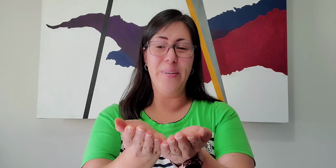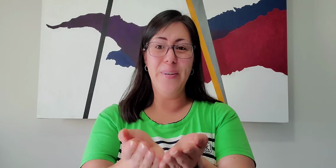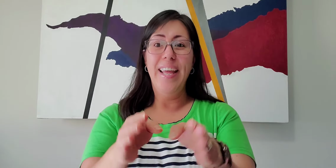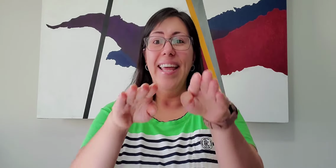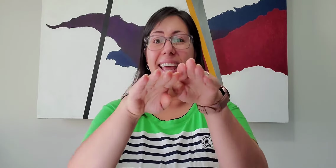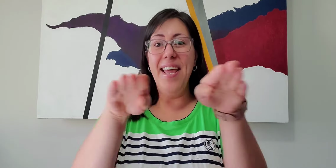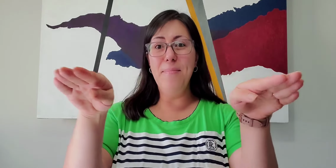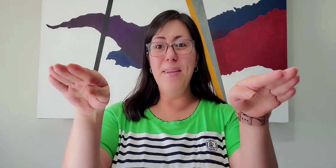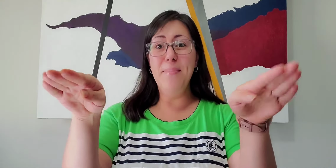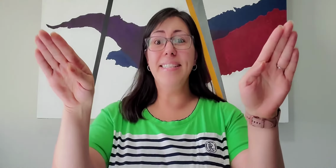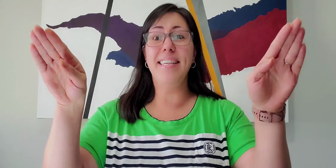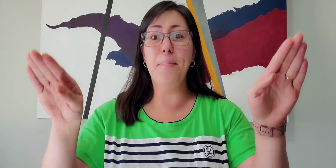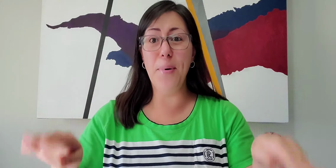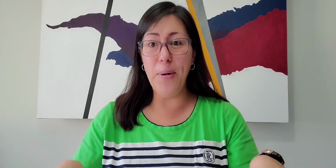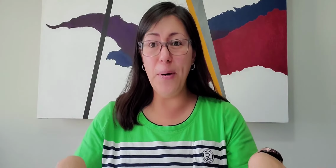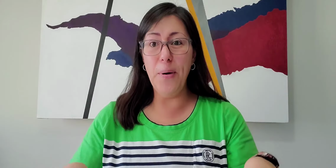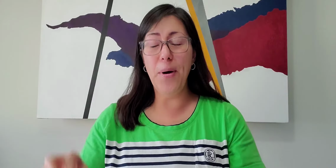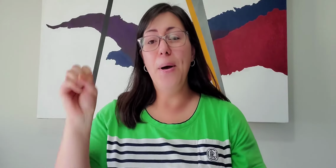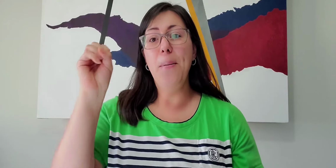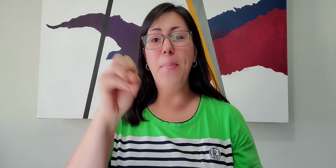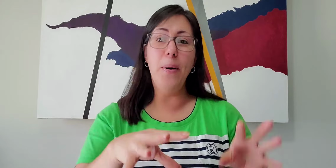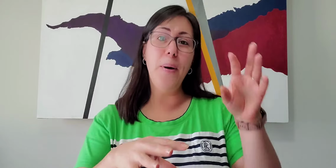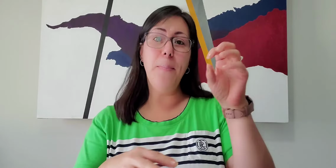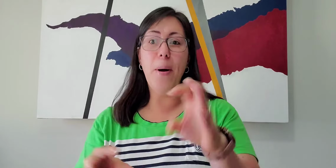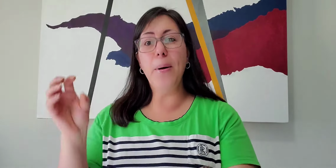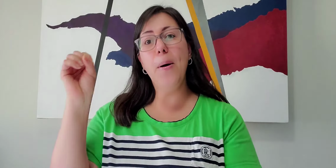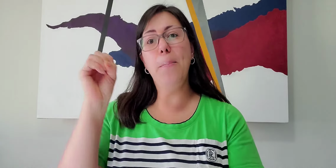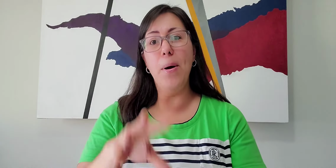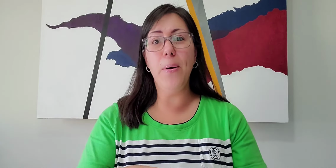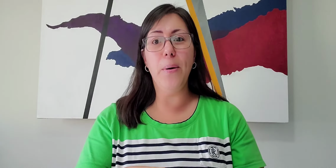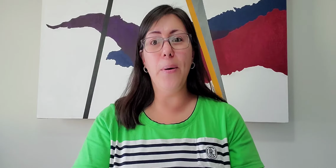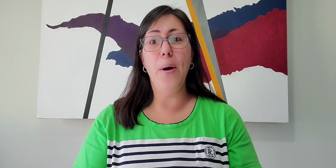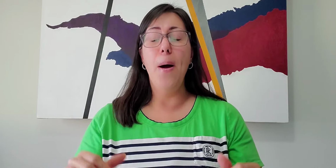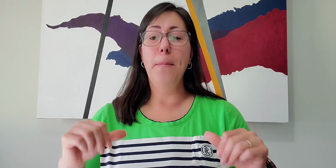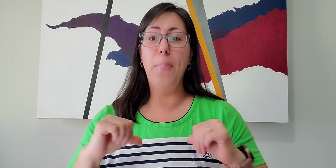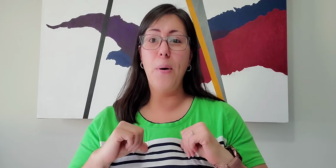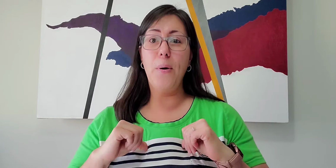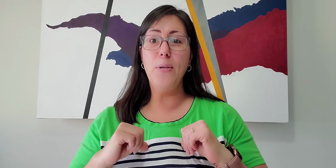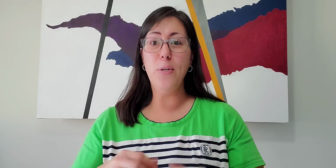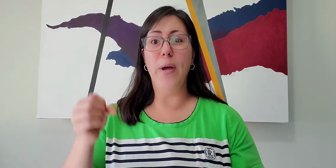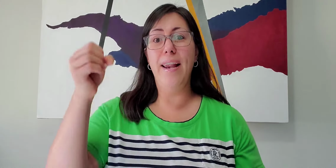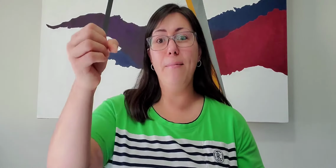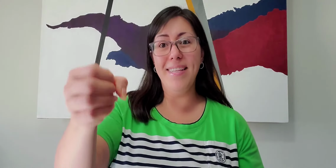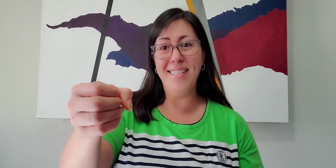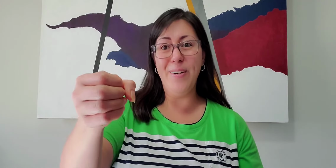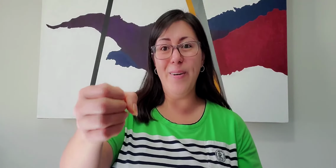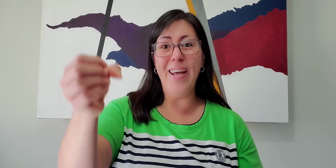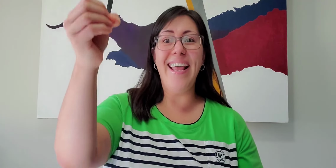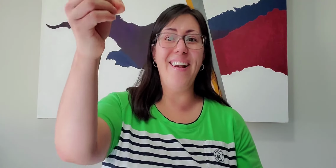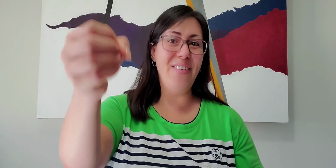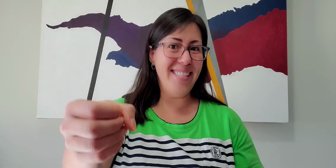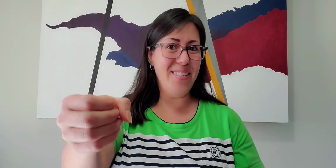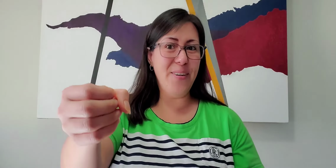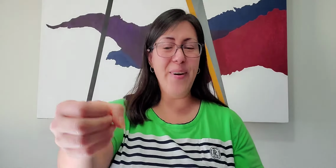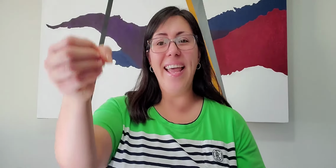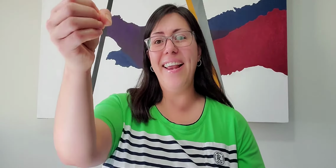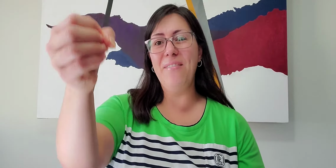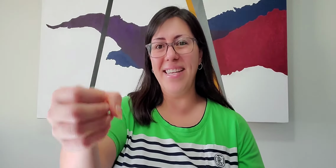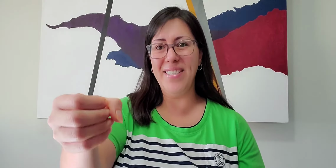en mi mesa pongo pongo pongo pongo pongo yo el vaso el vaso el vaso